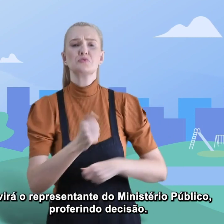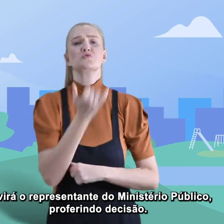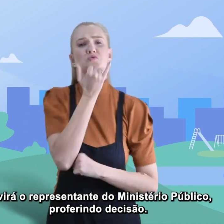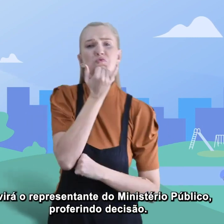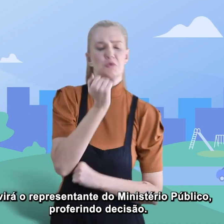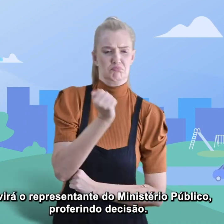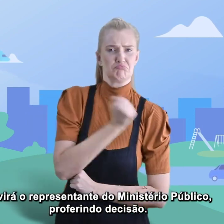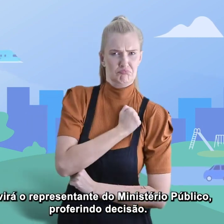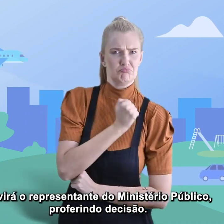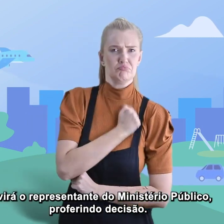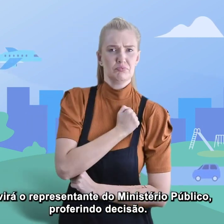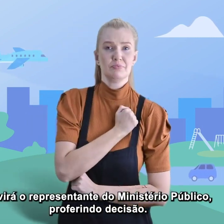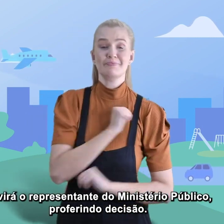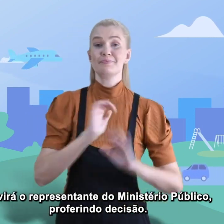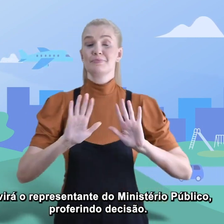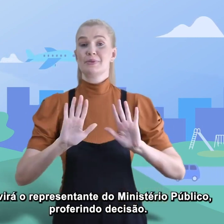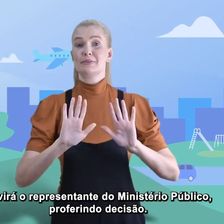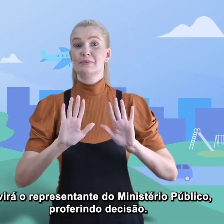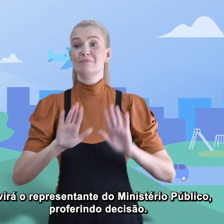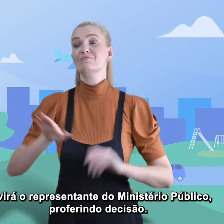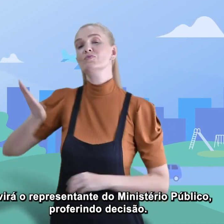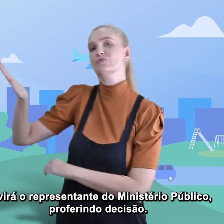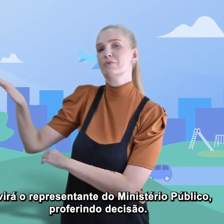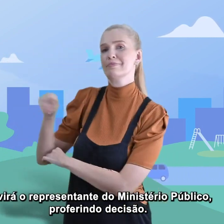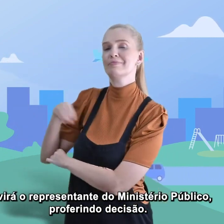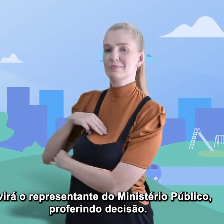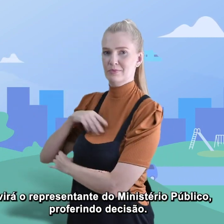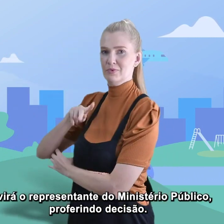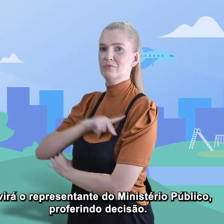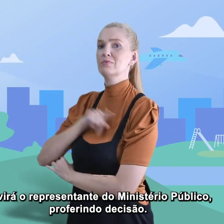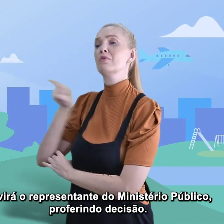ouvirá o representante do Ministério Público, preferindo decisão.